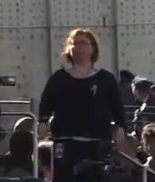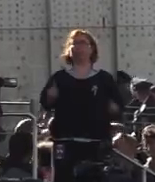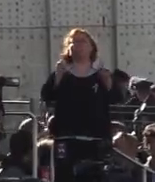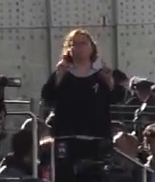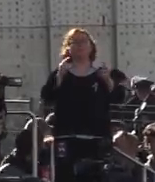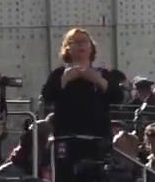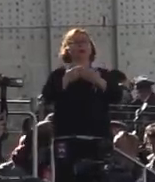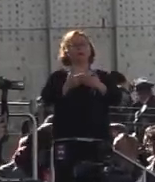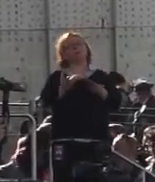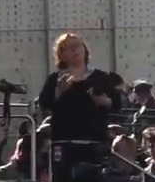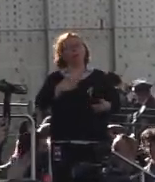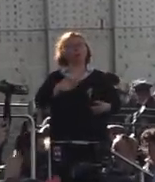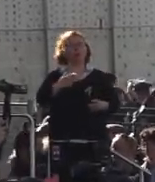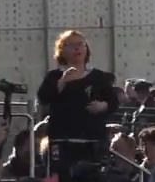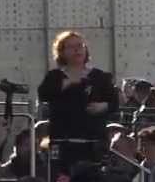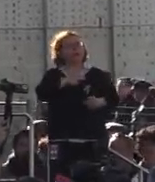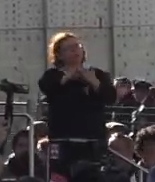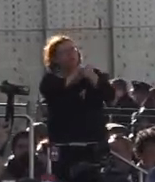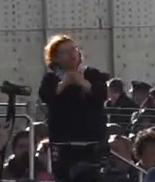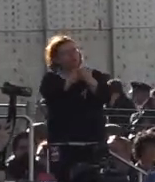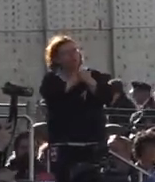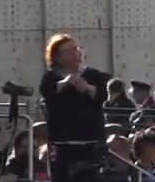De ezért megéri harcolni, nem?